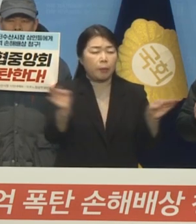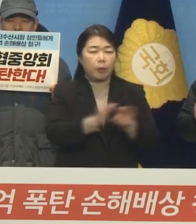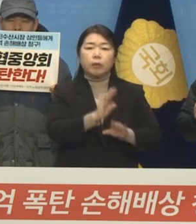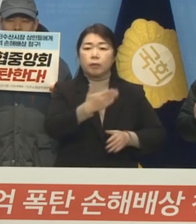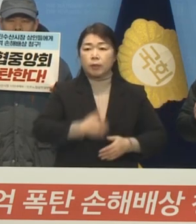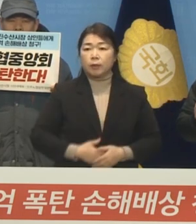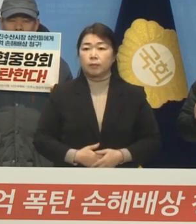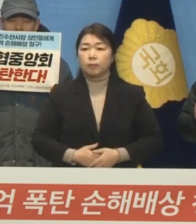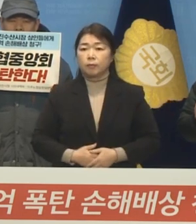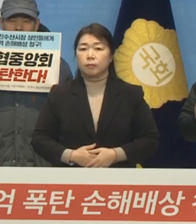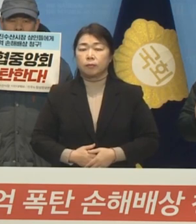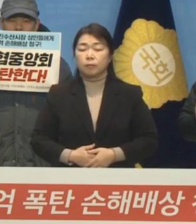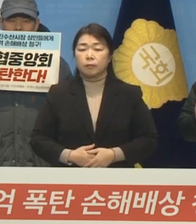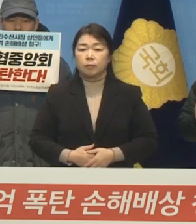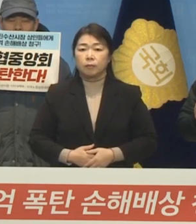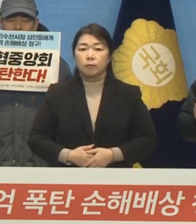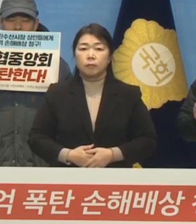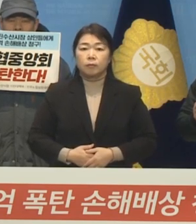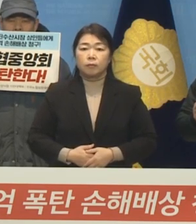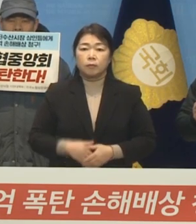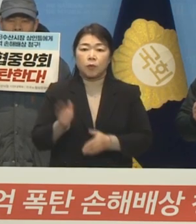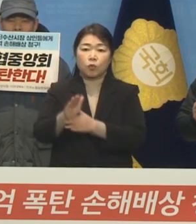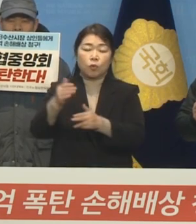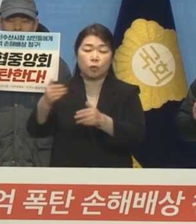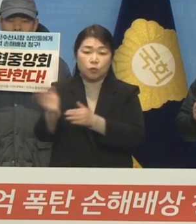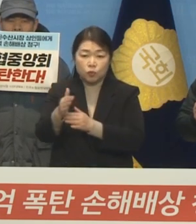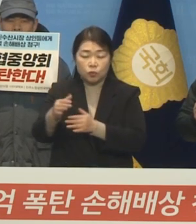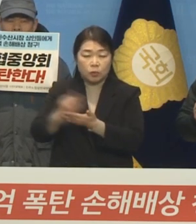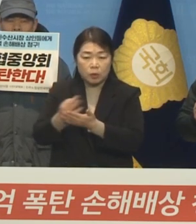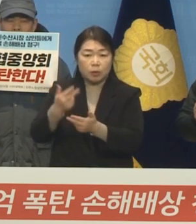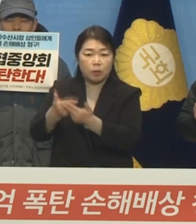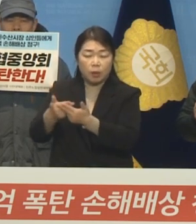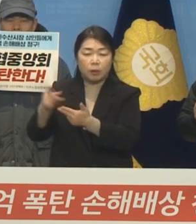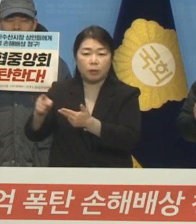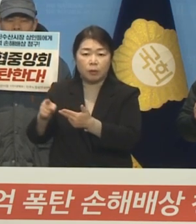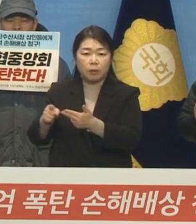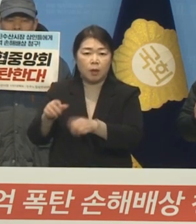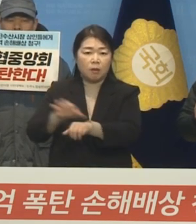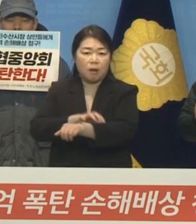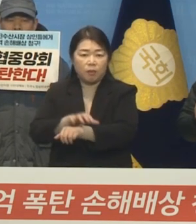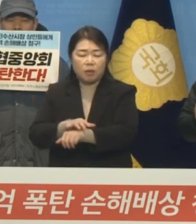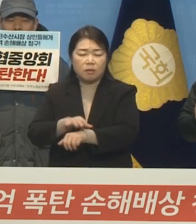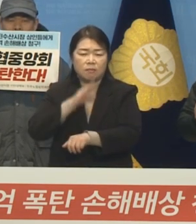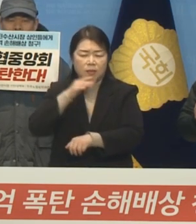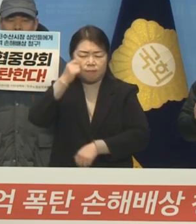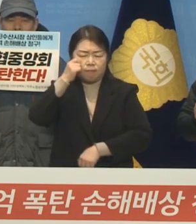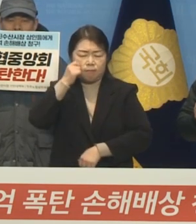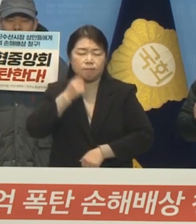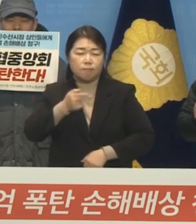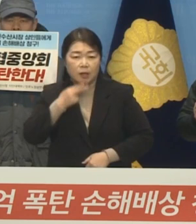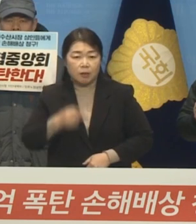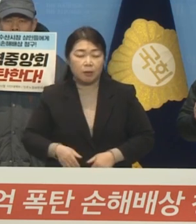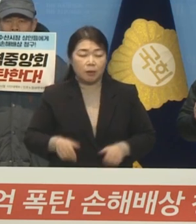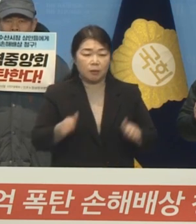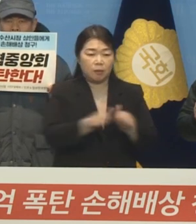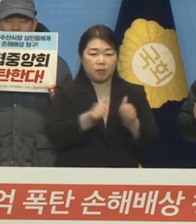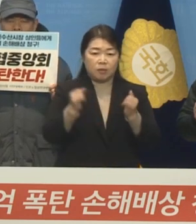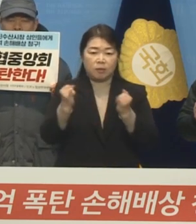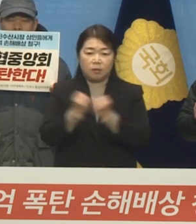정말 무자비했습니다. 여성, 남성 가리지 않고 차마 입에 담지 못할